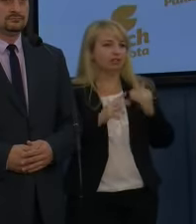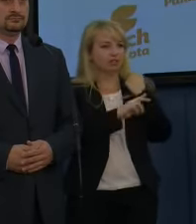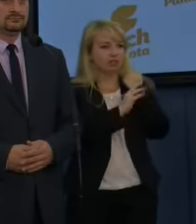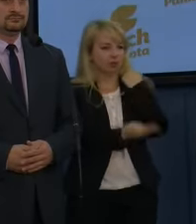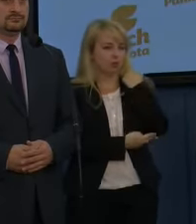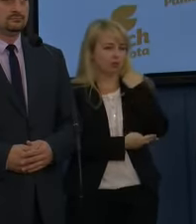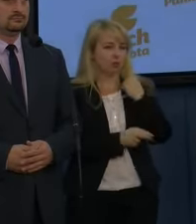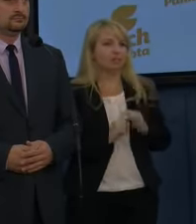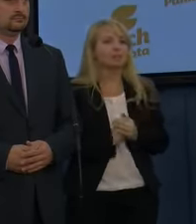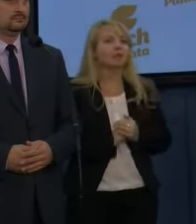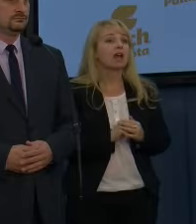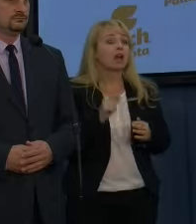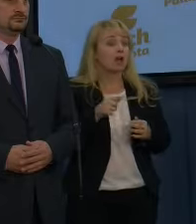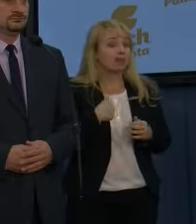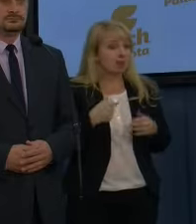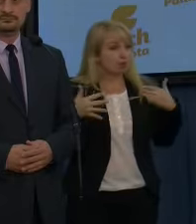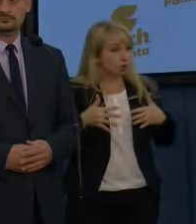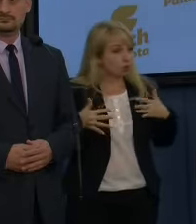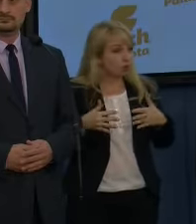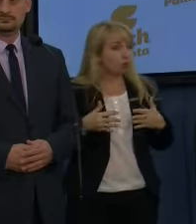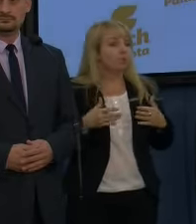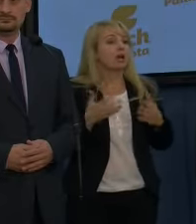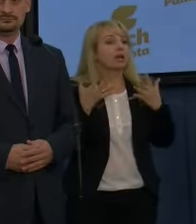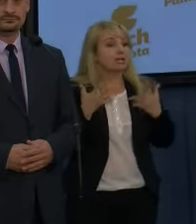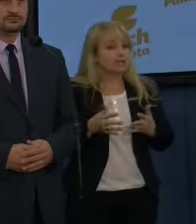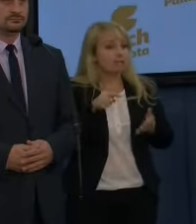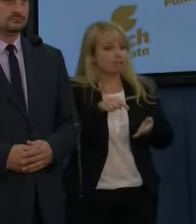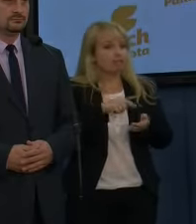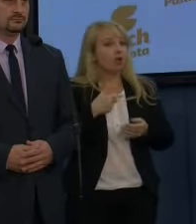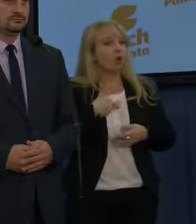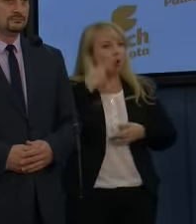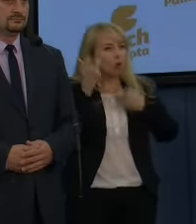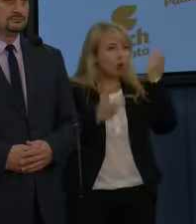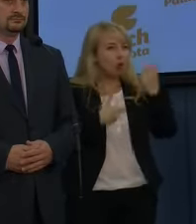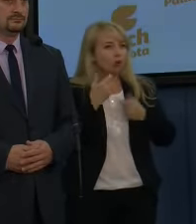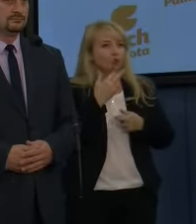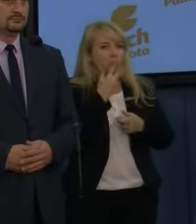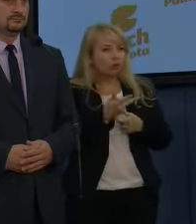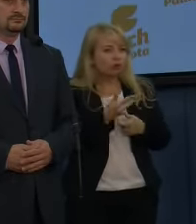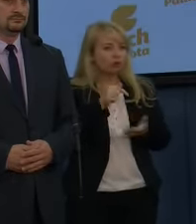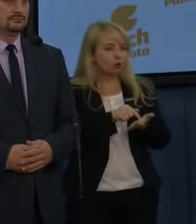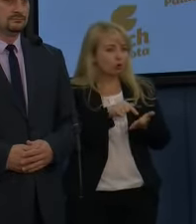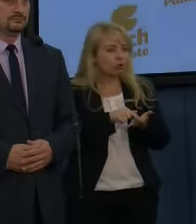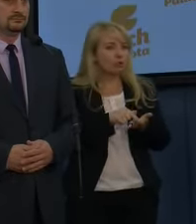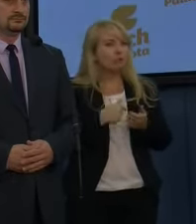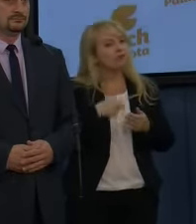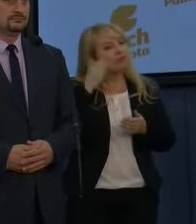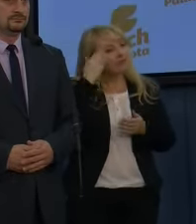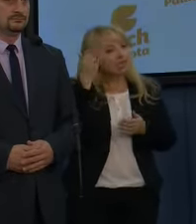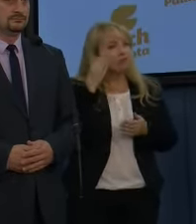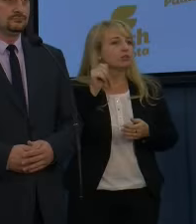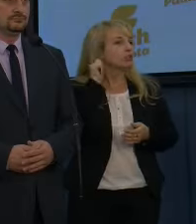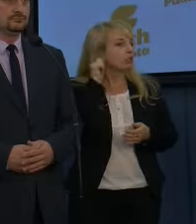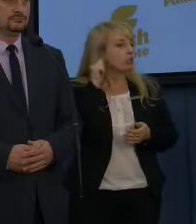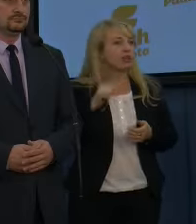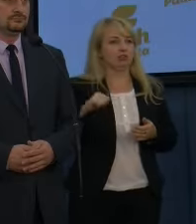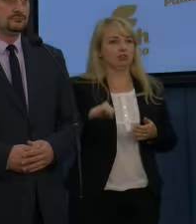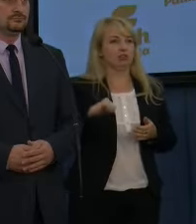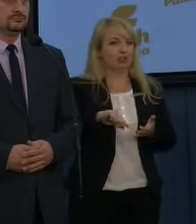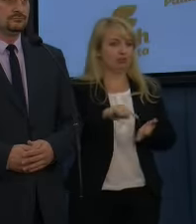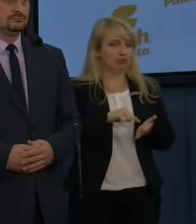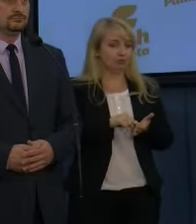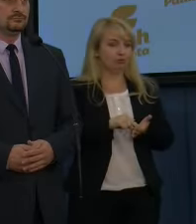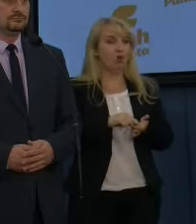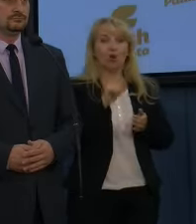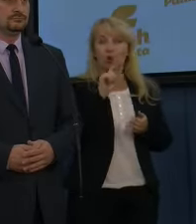Palikota zdecydował się tę inicjatywę podjąć, bo my wiemy, że kobiety tego oczekują. Po